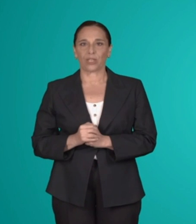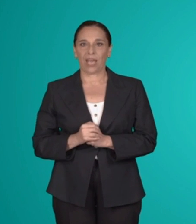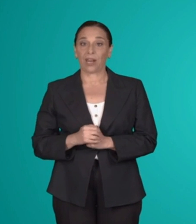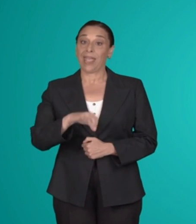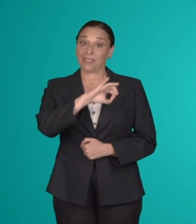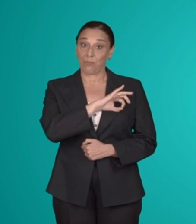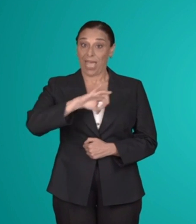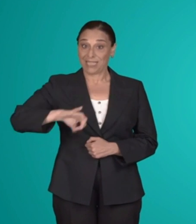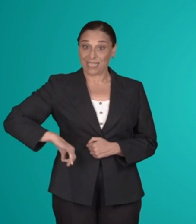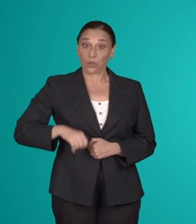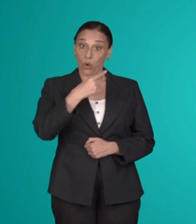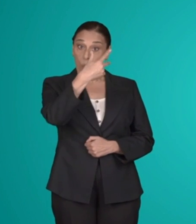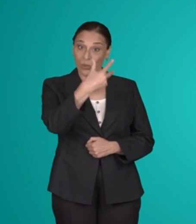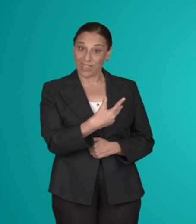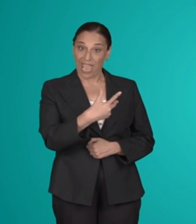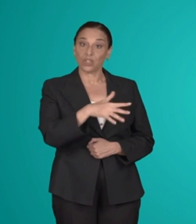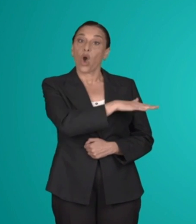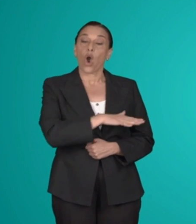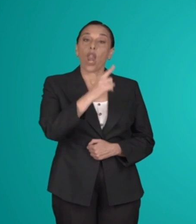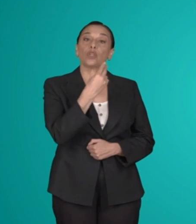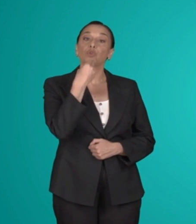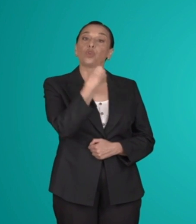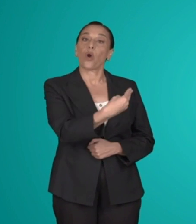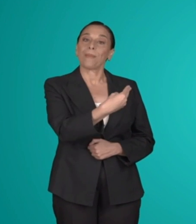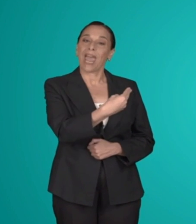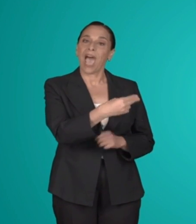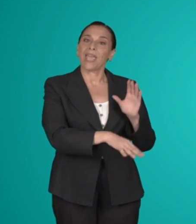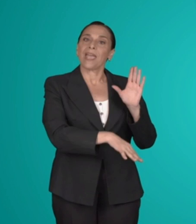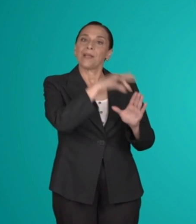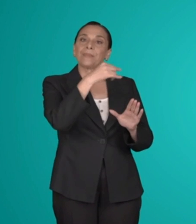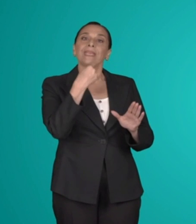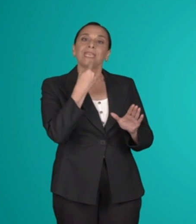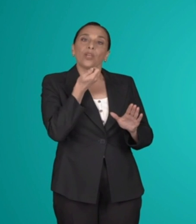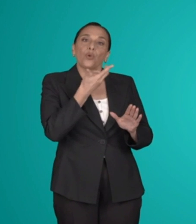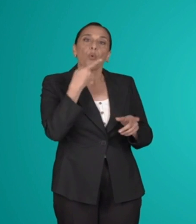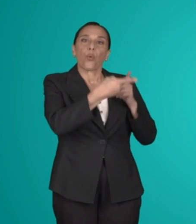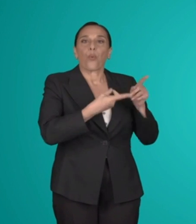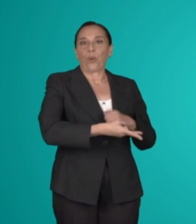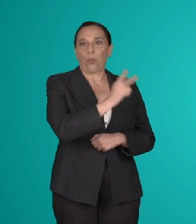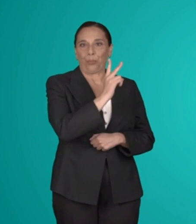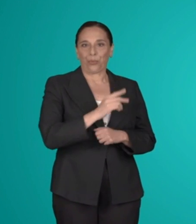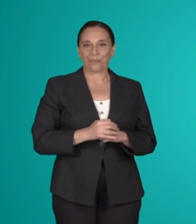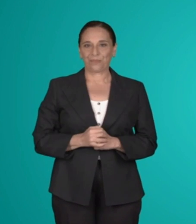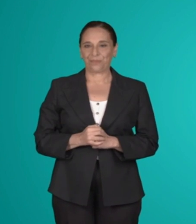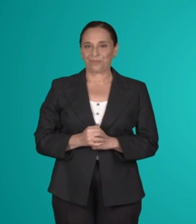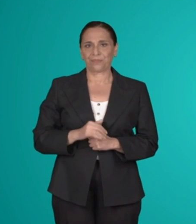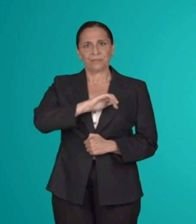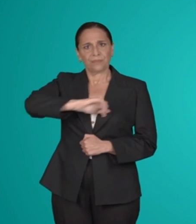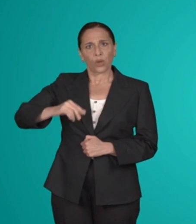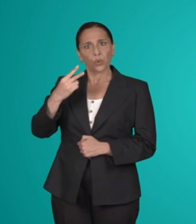e senatori eletti in collegi uninominali, viene eletto il candidato più votato, e i restanti due